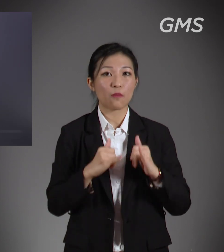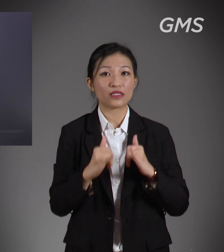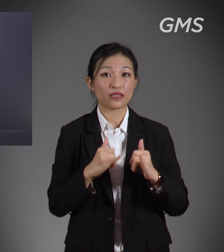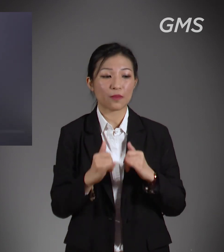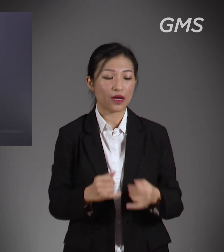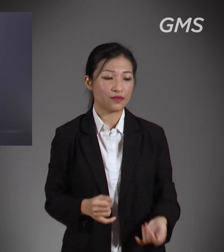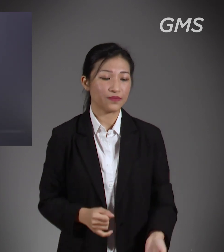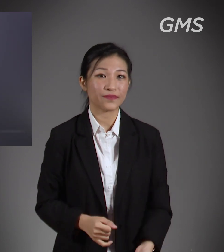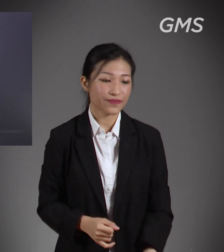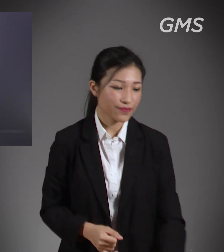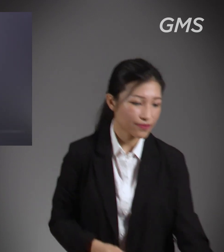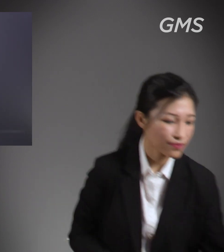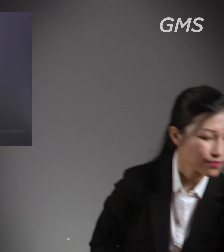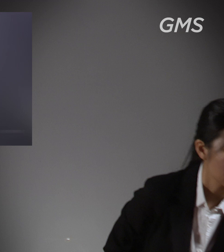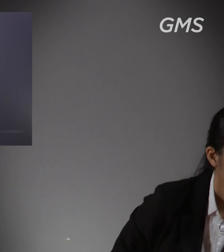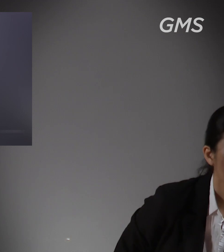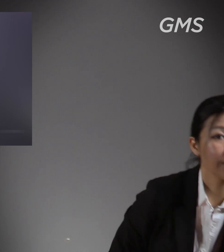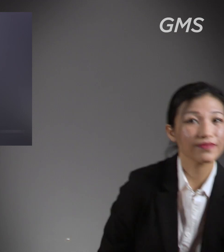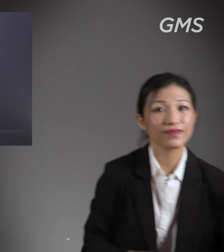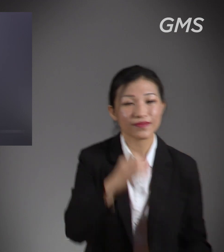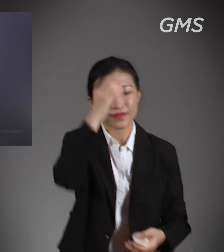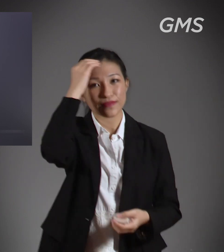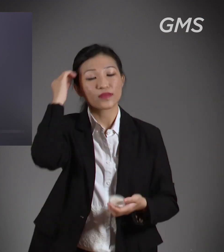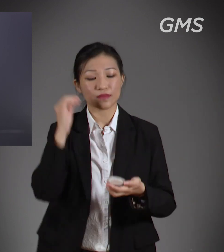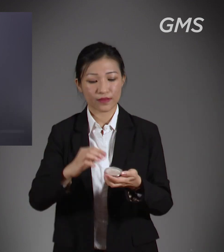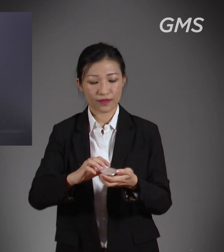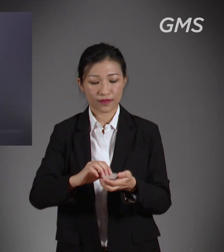pegang roti dengan tangan kanan kita,